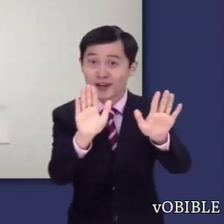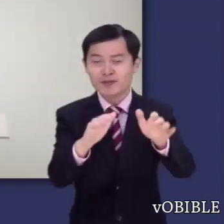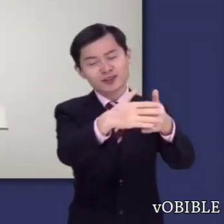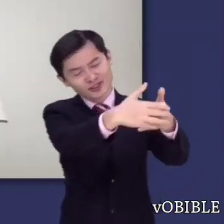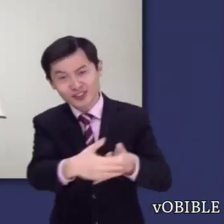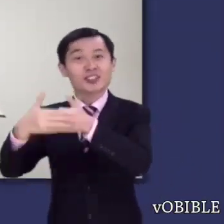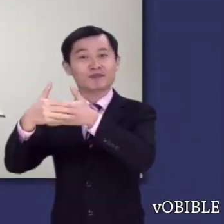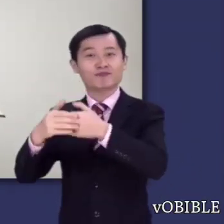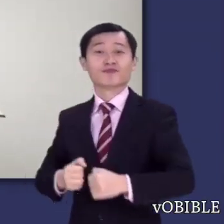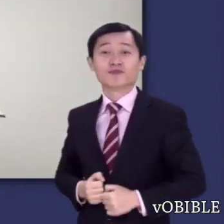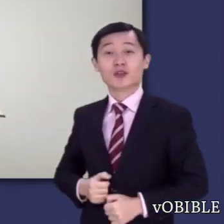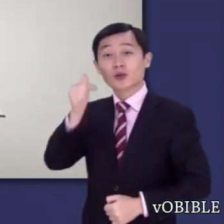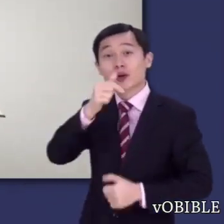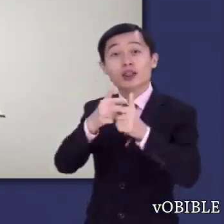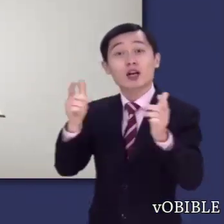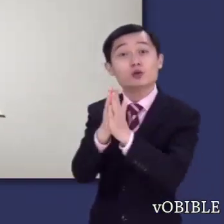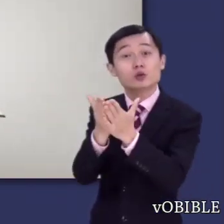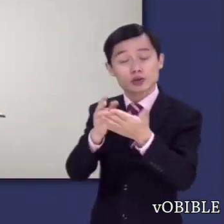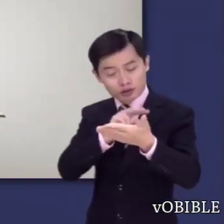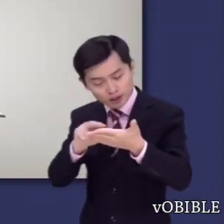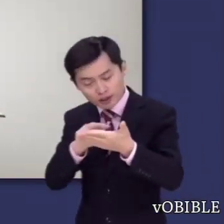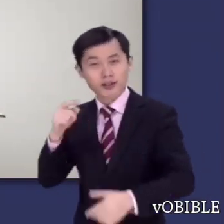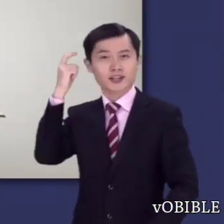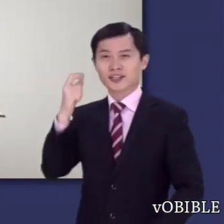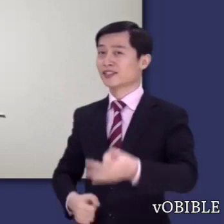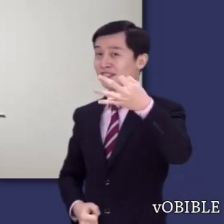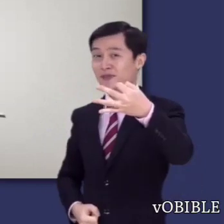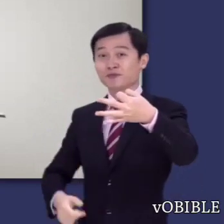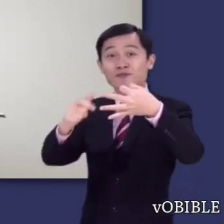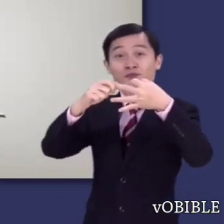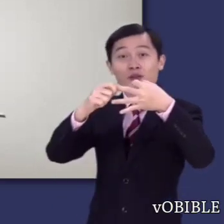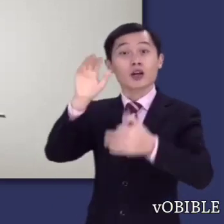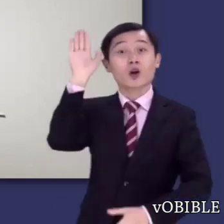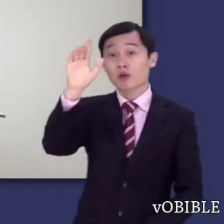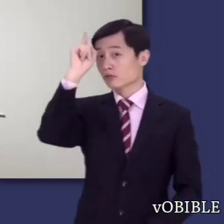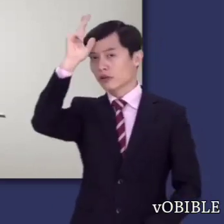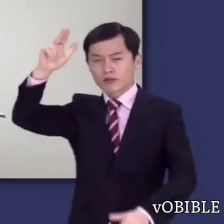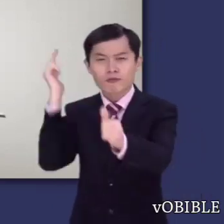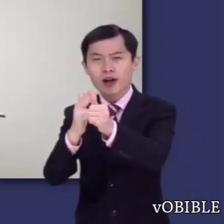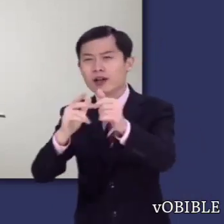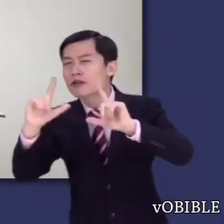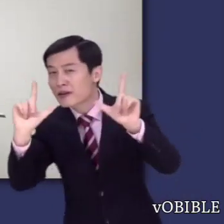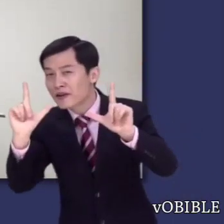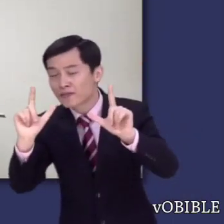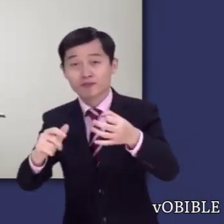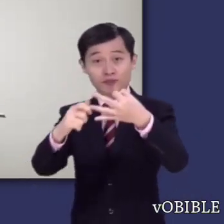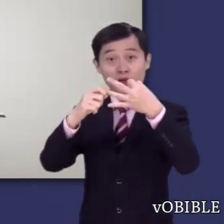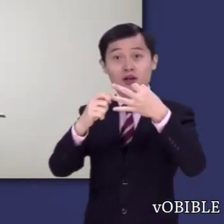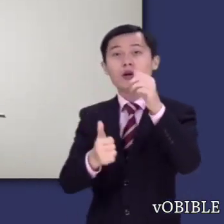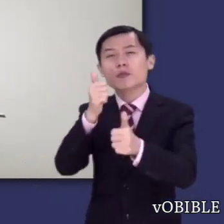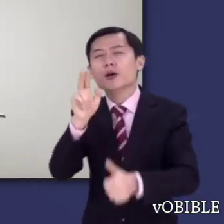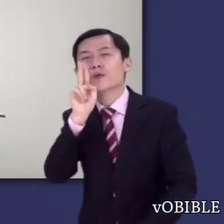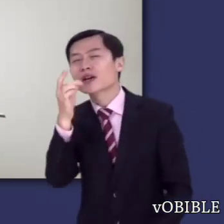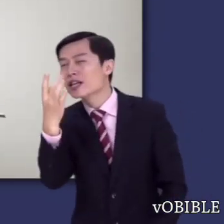你读犹大书时请留意，犹大举出的实例说明上帝怎样实行审判。书中生动的比